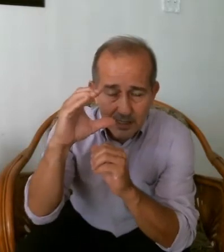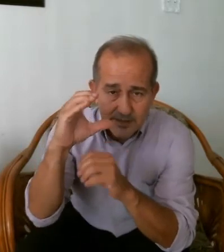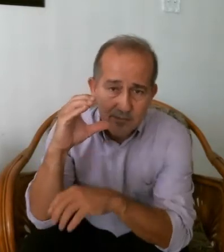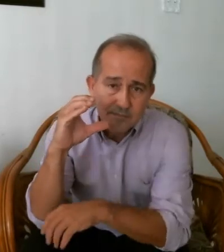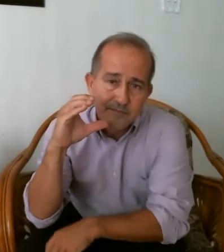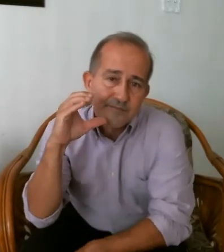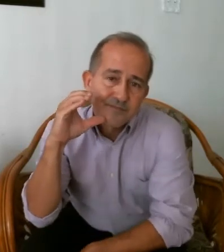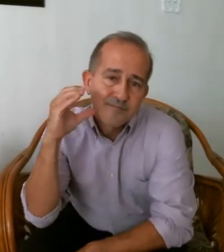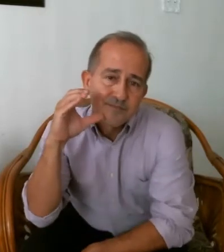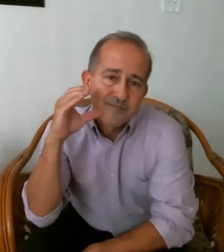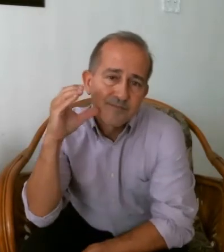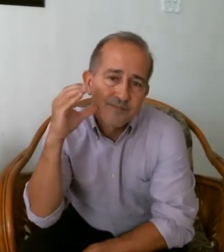C.